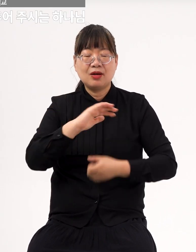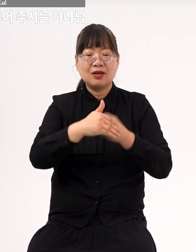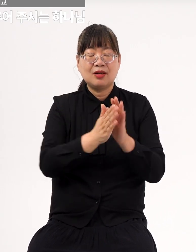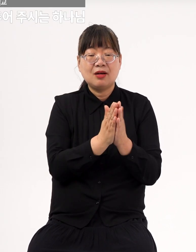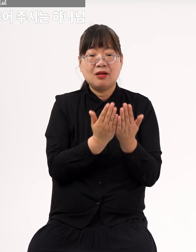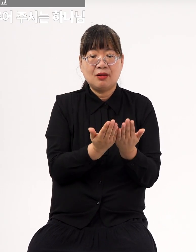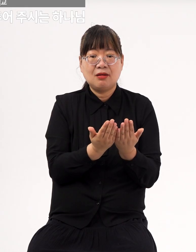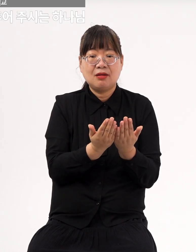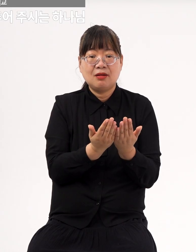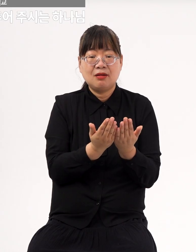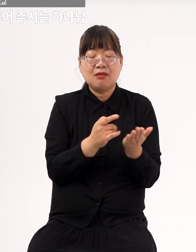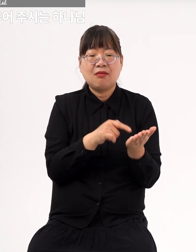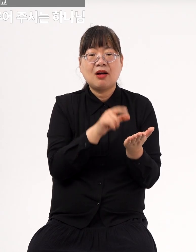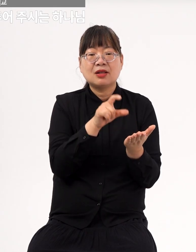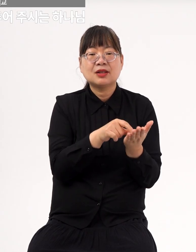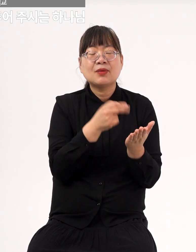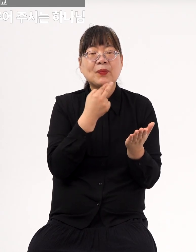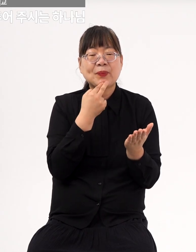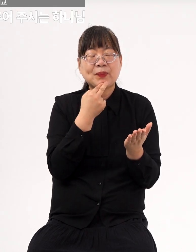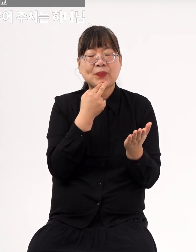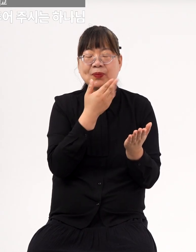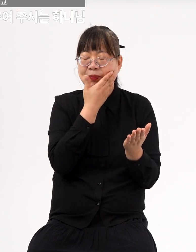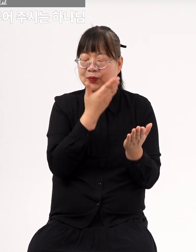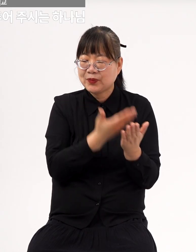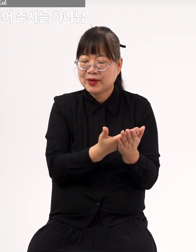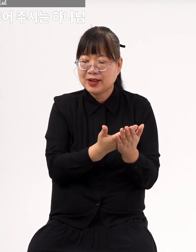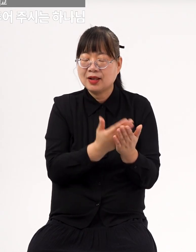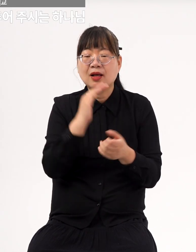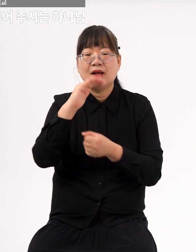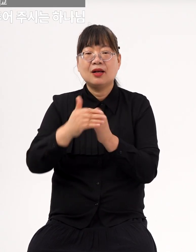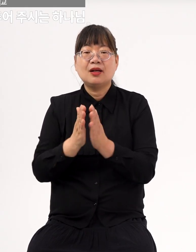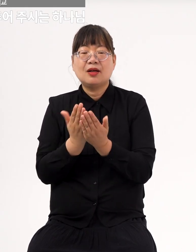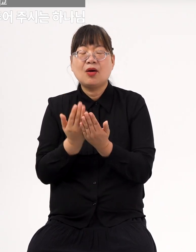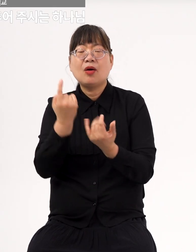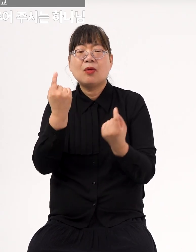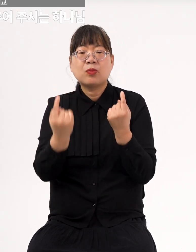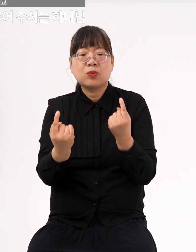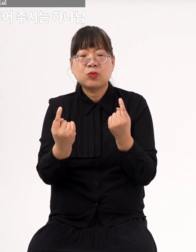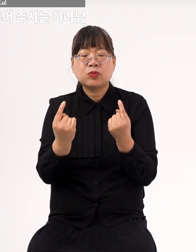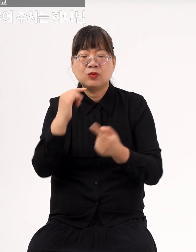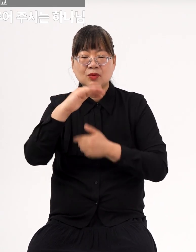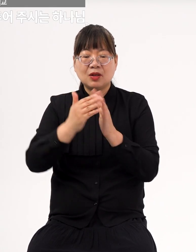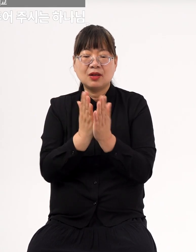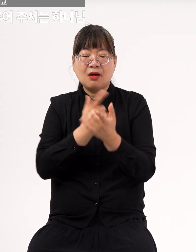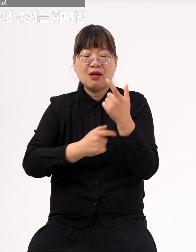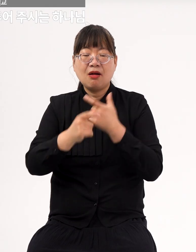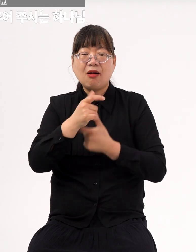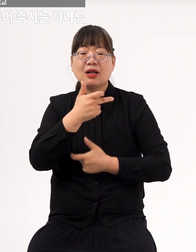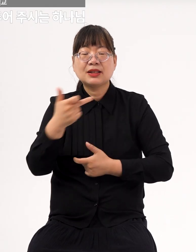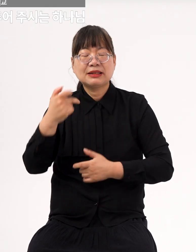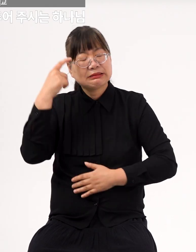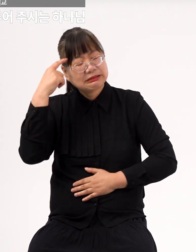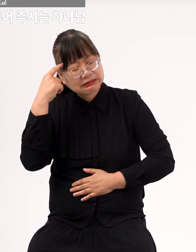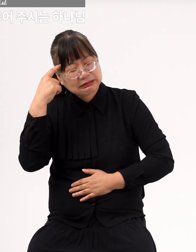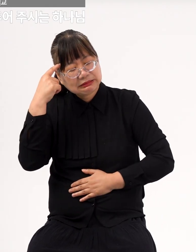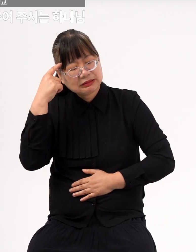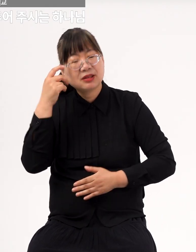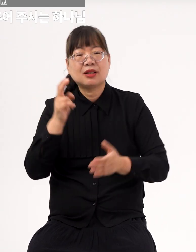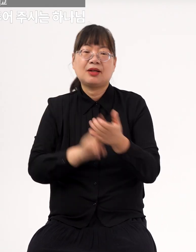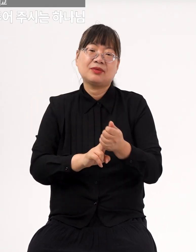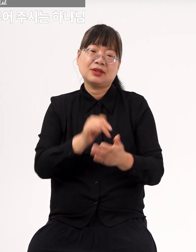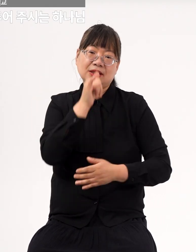성경에는 기록되지 않은 중요한 성경보다 성경에서 더 큰 개념이